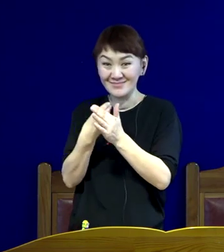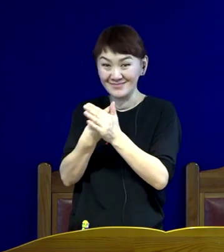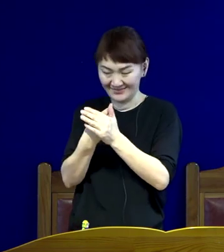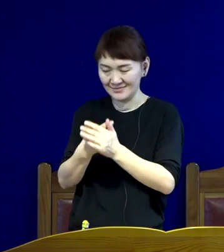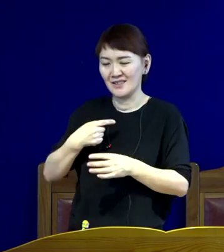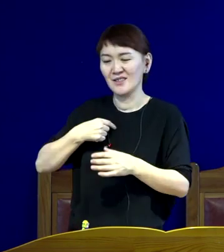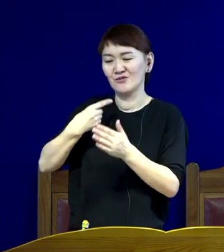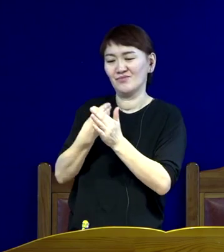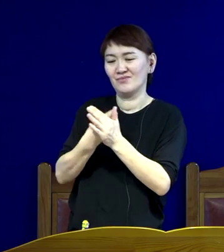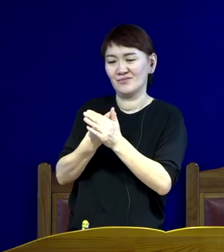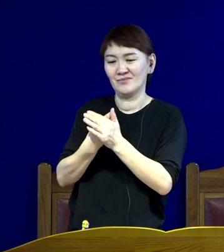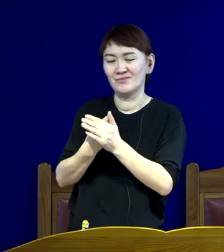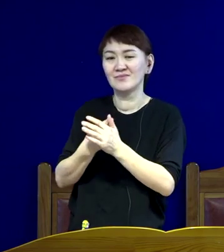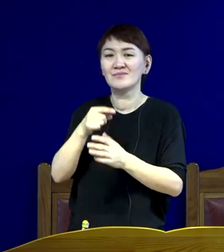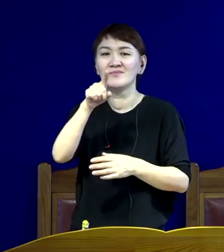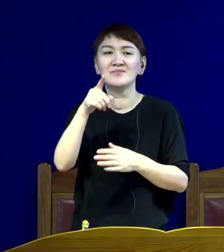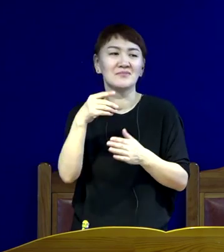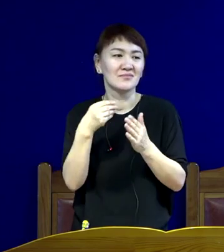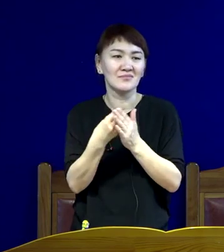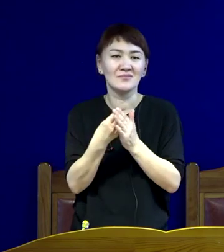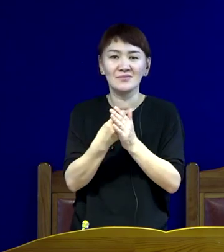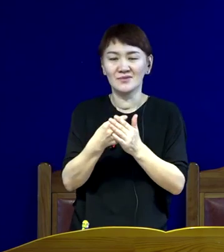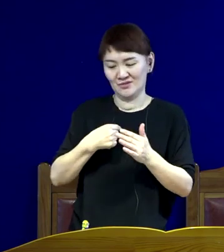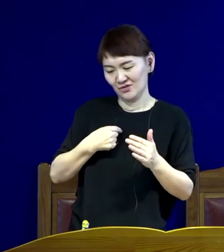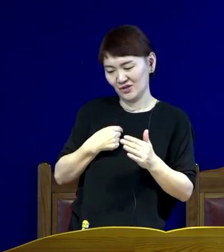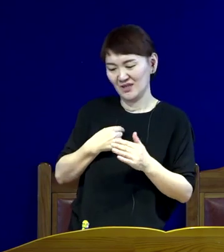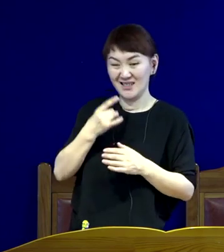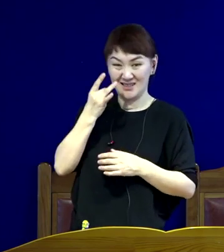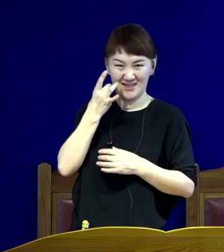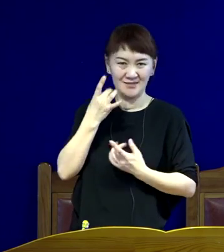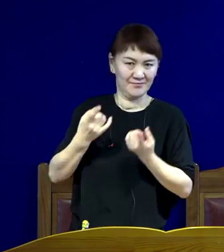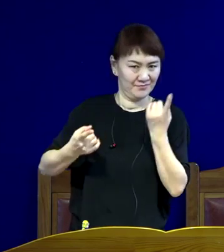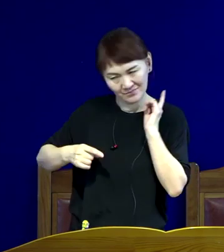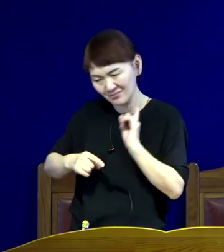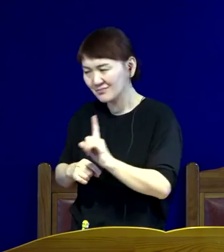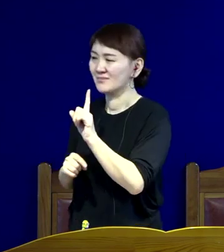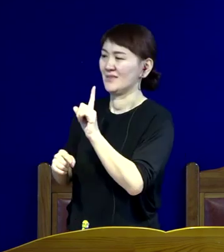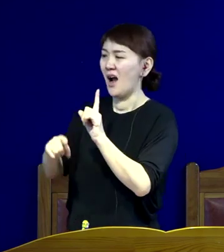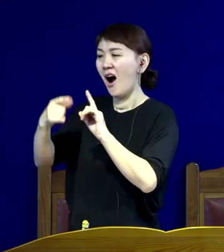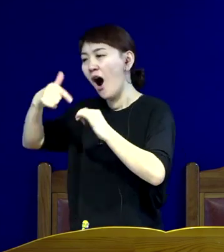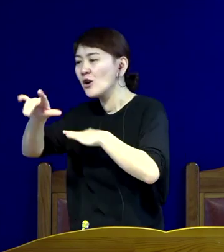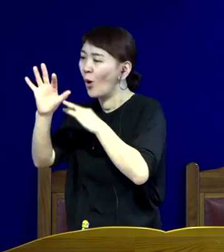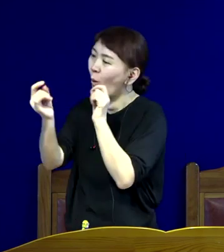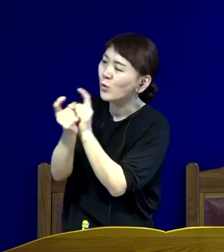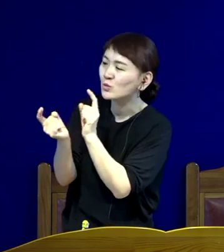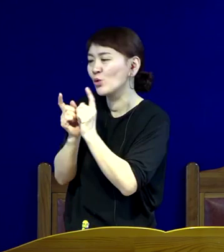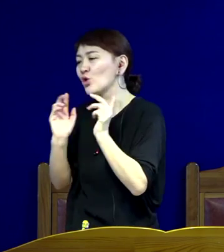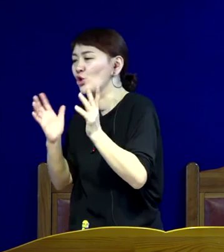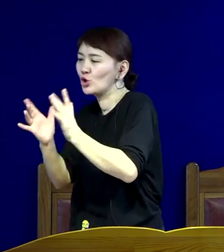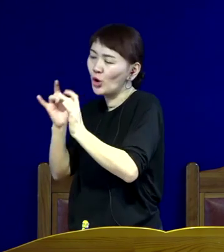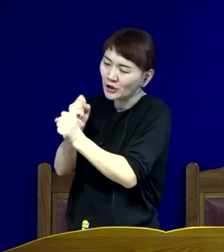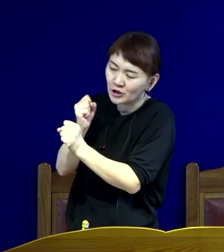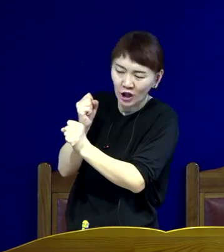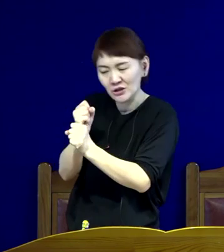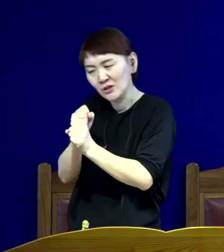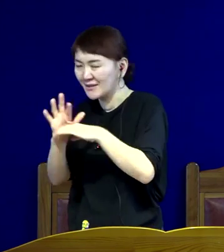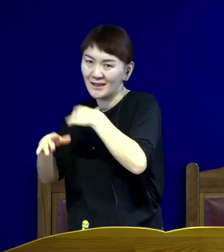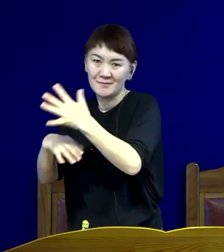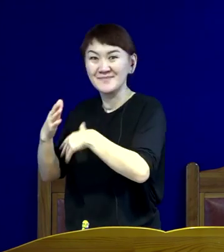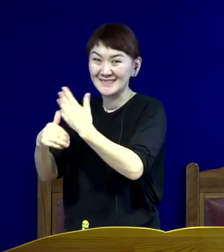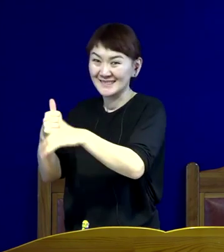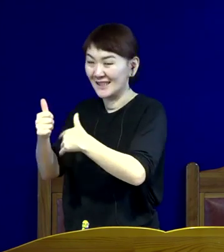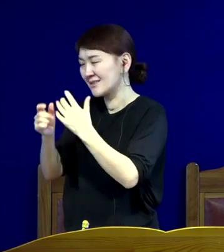байгаа ихнэр нь баян одоо ингэ хөгшөрнө. Хүүхдүүдтэй дарлагдана. Тэгэхээр нөгөө өмнө нь одоо их дур булаан